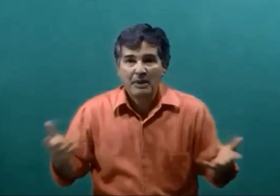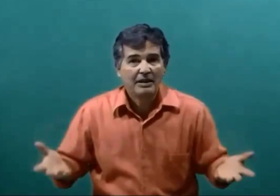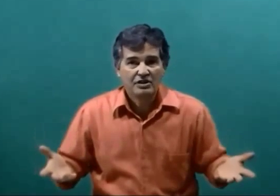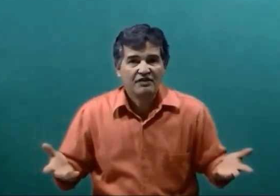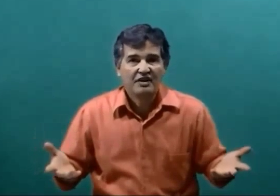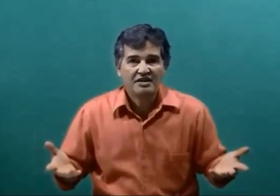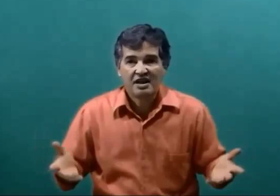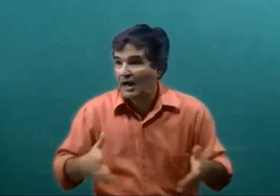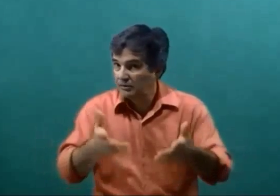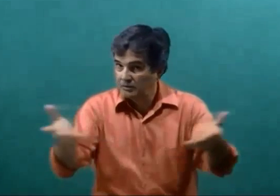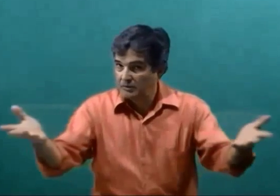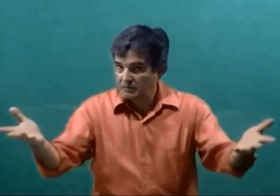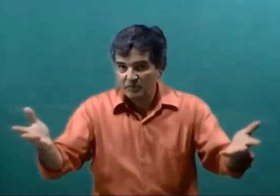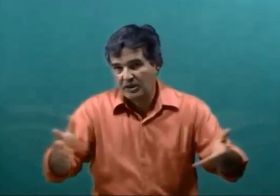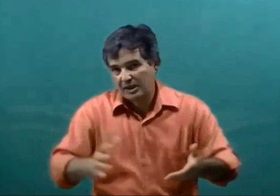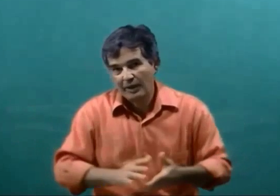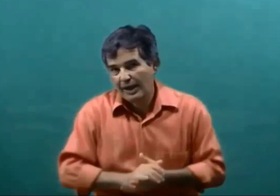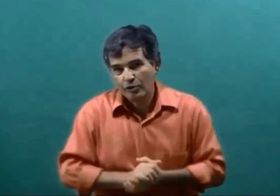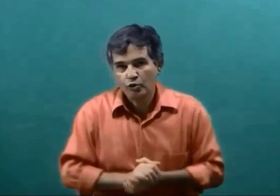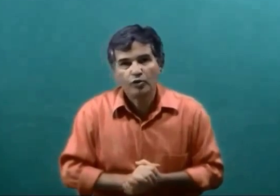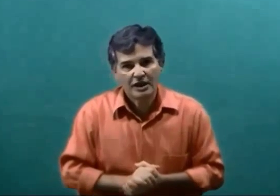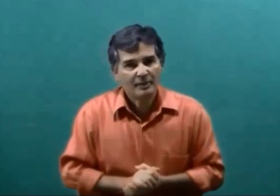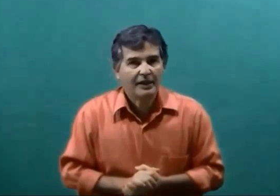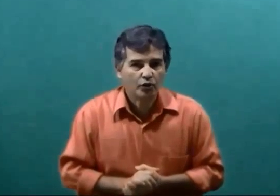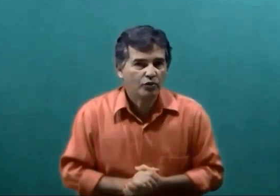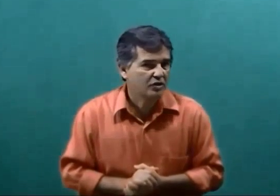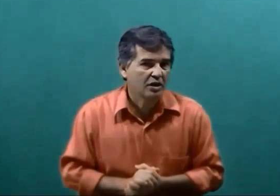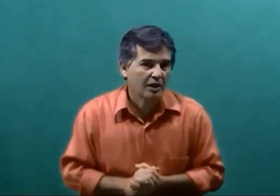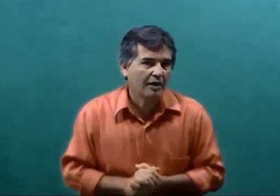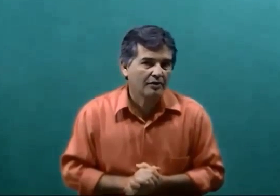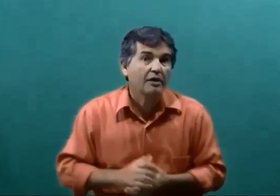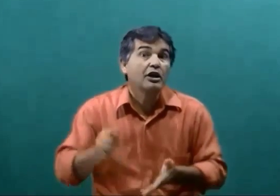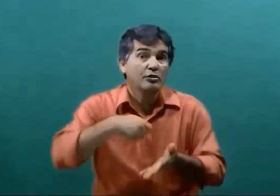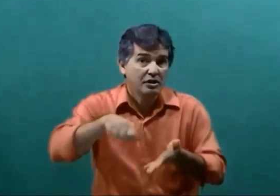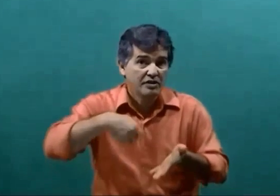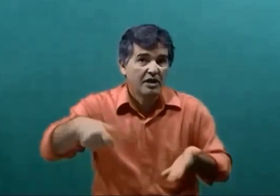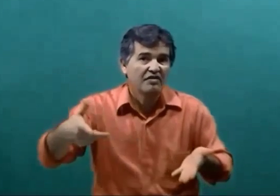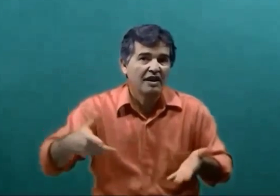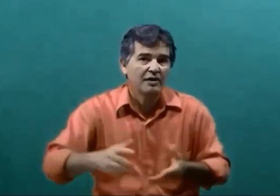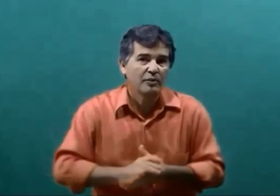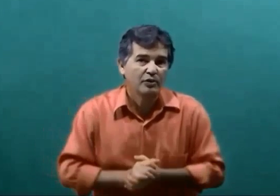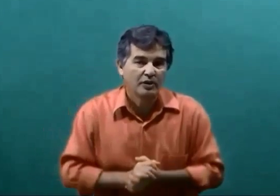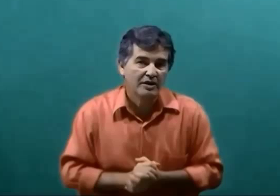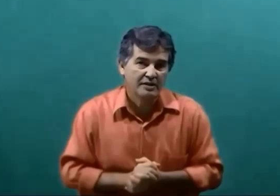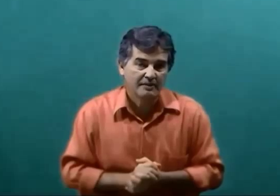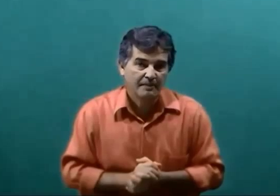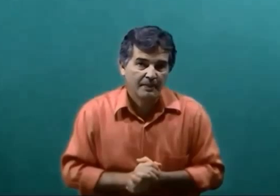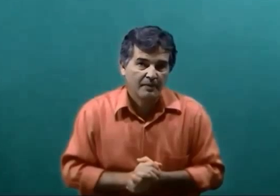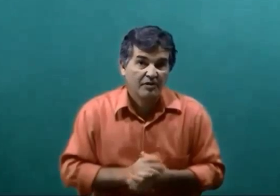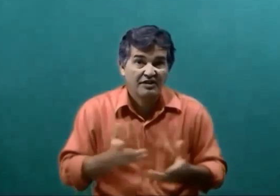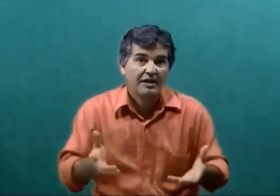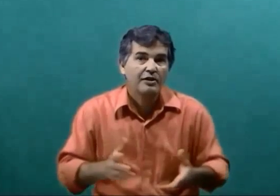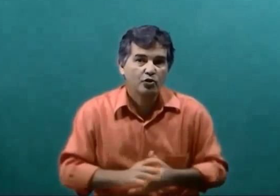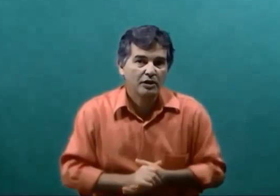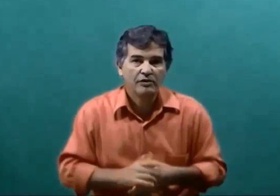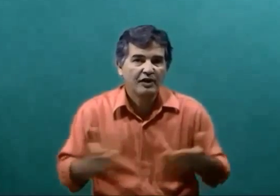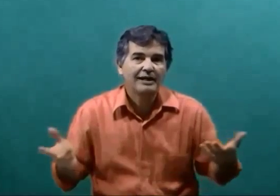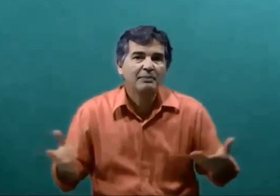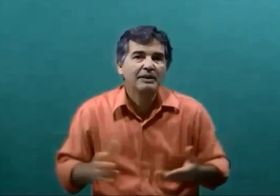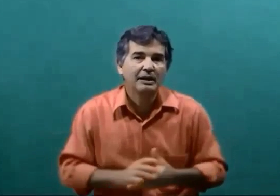apenas diferenciado, vamos ter que trabalhar com tudo, tem que aprender tudo sim, claro. Inclusive escrever a língua portuguesa, para fazer leitura e não ficar dependente